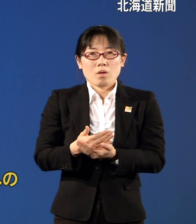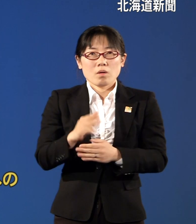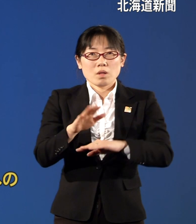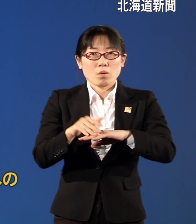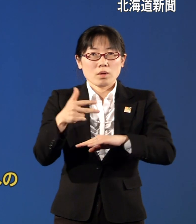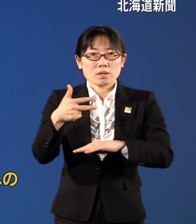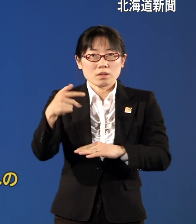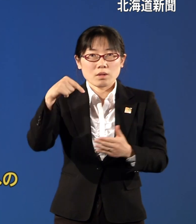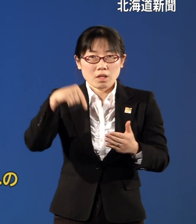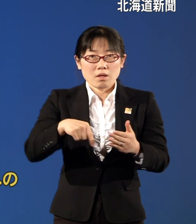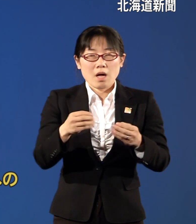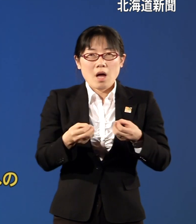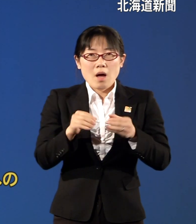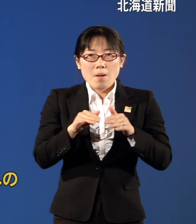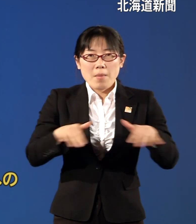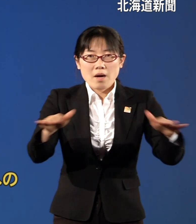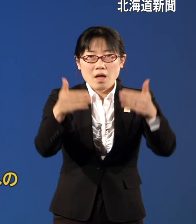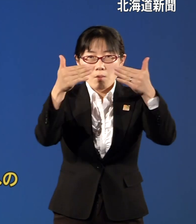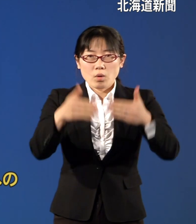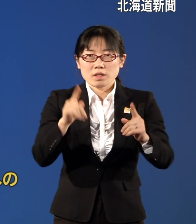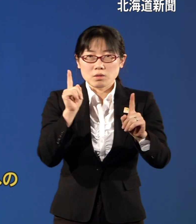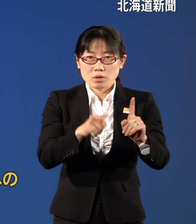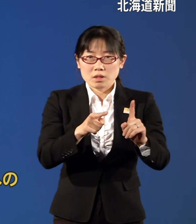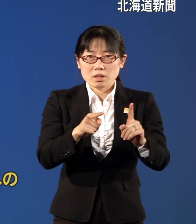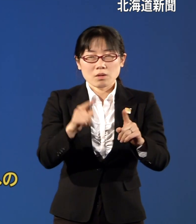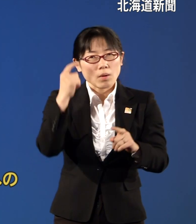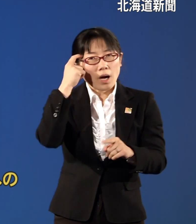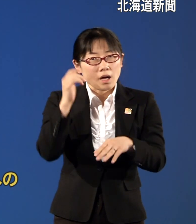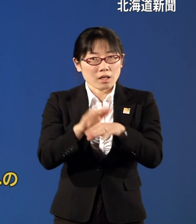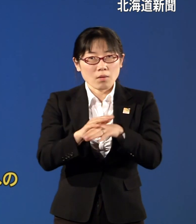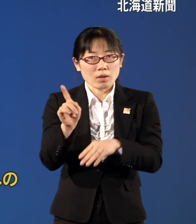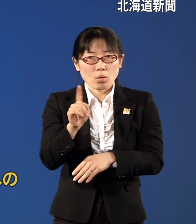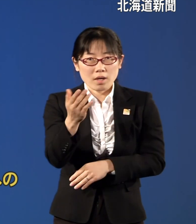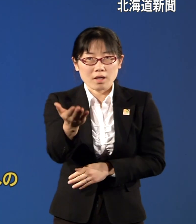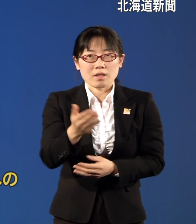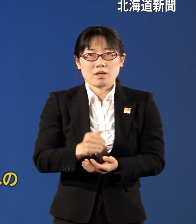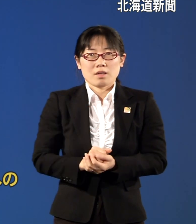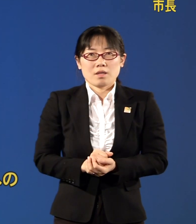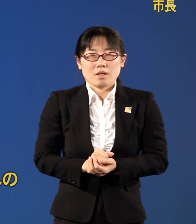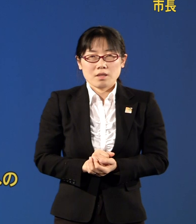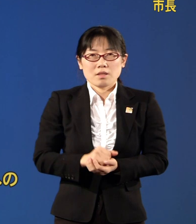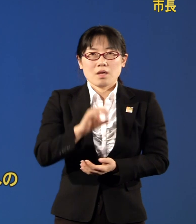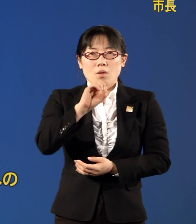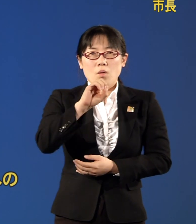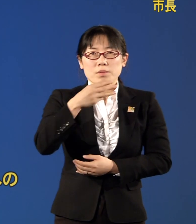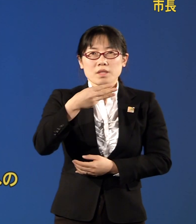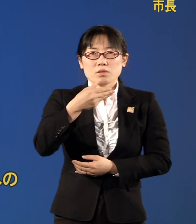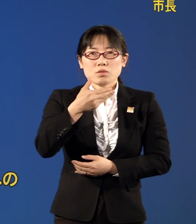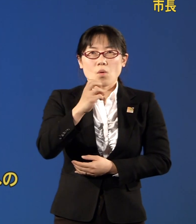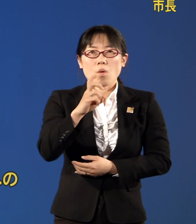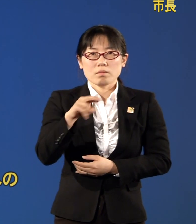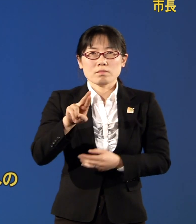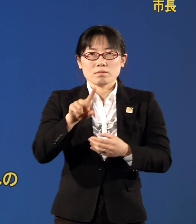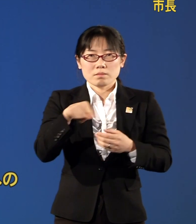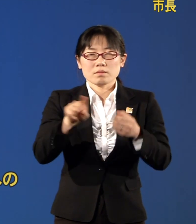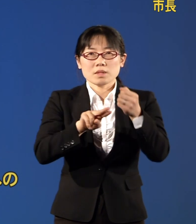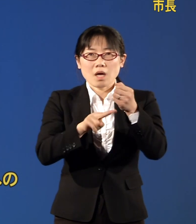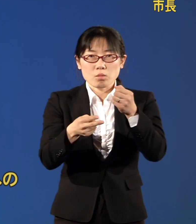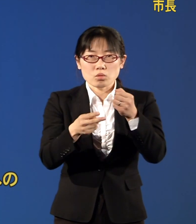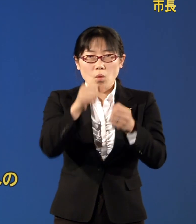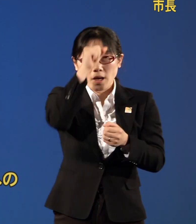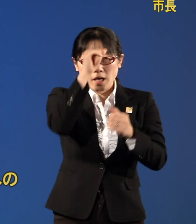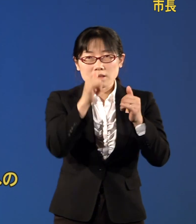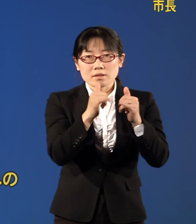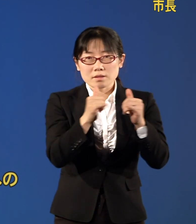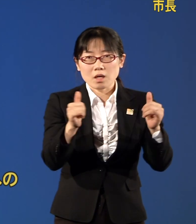防止の要請などどのように考えられておりますか。はい、 この特にオミクロン株のですね、患者さんの